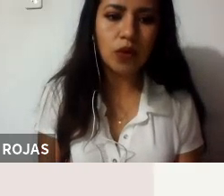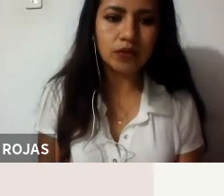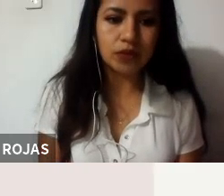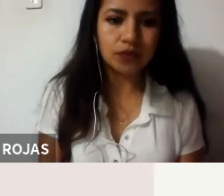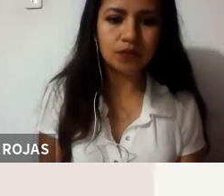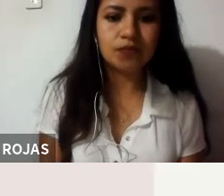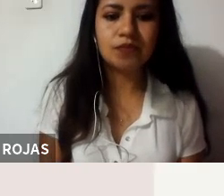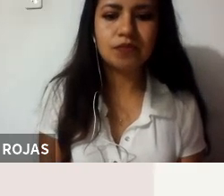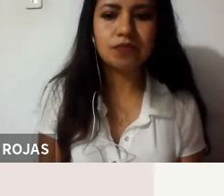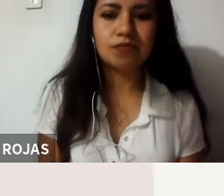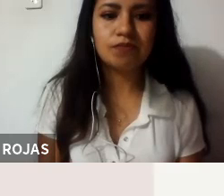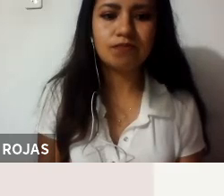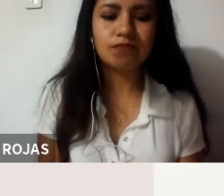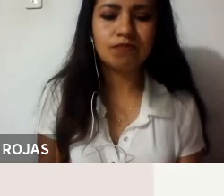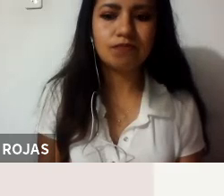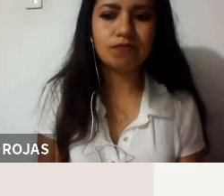¿Cuánto?